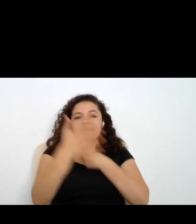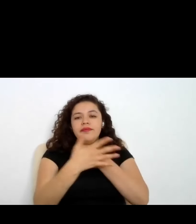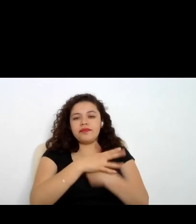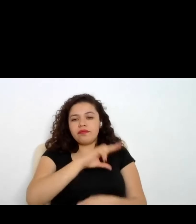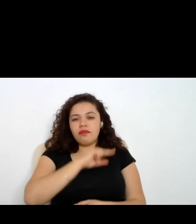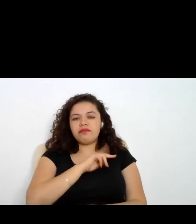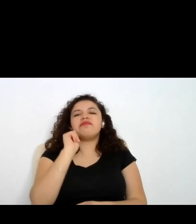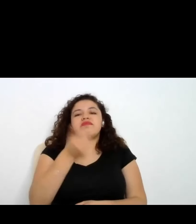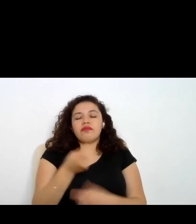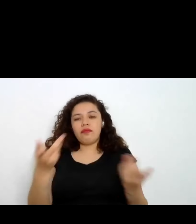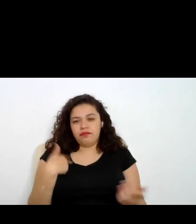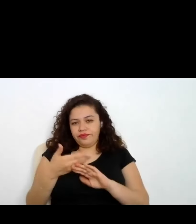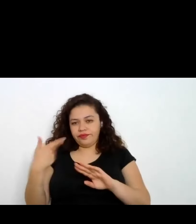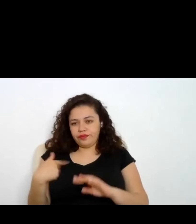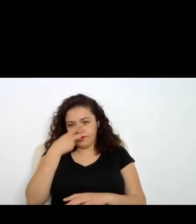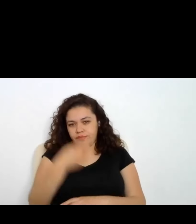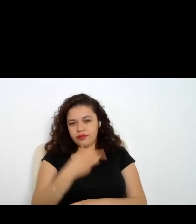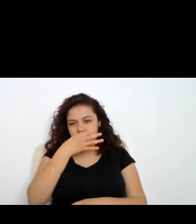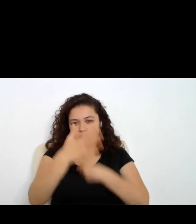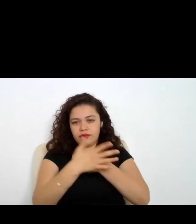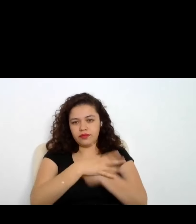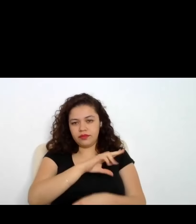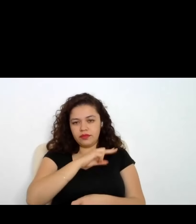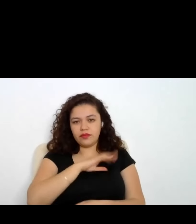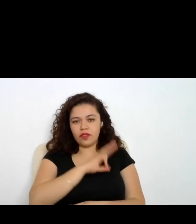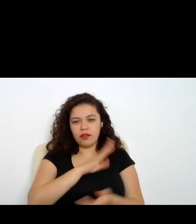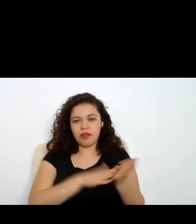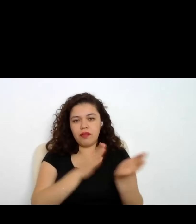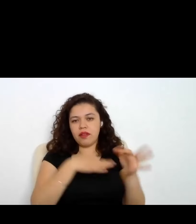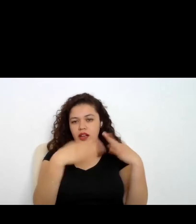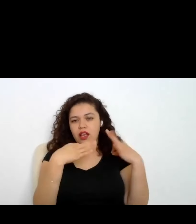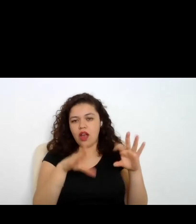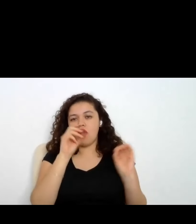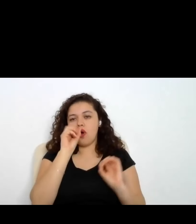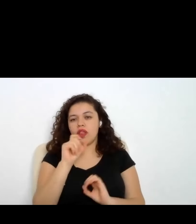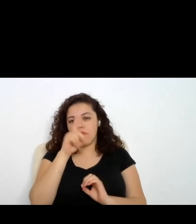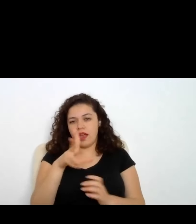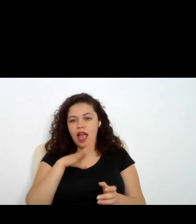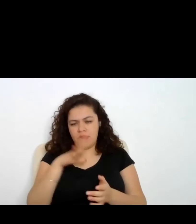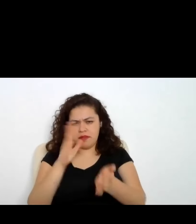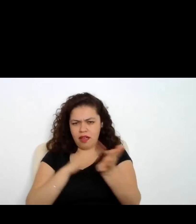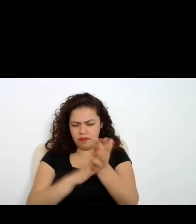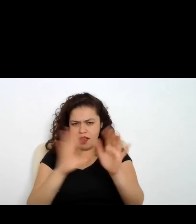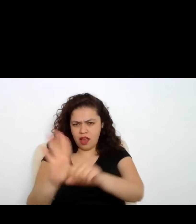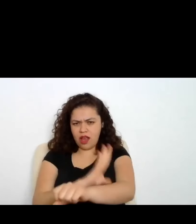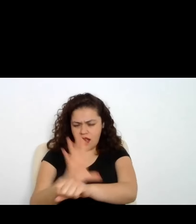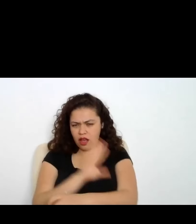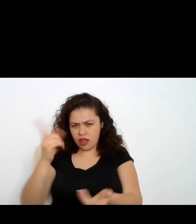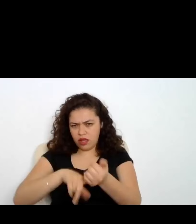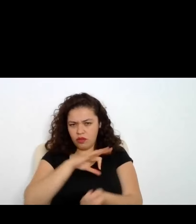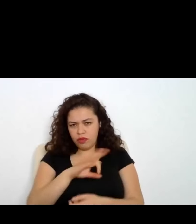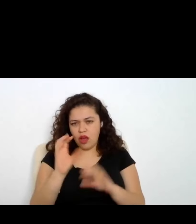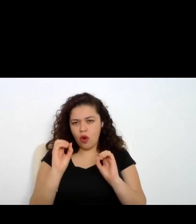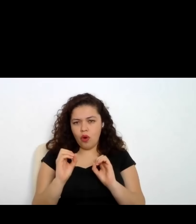les comentaba, el aviso de privacidad puede ser un documento físico, pero también puede estar contenido en un documento electrónico o en